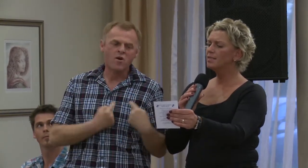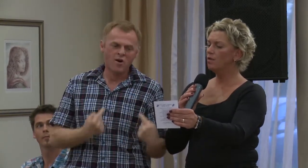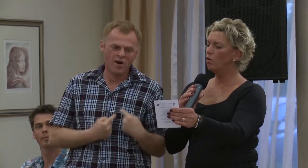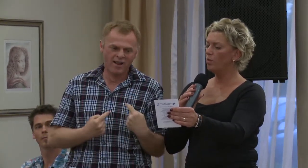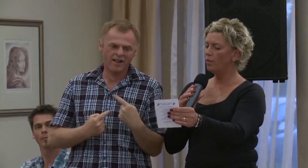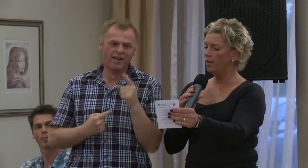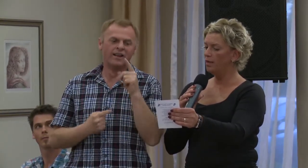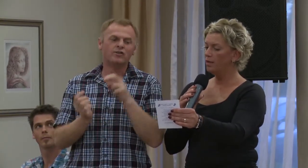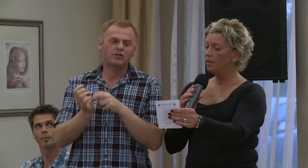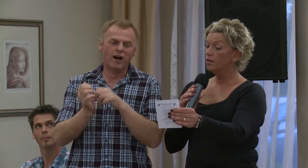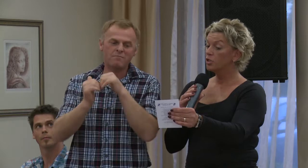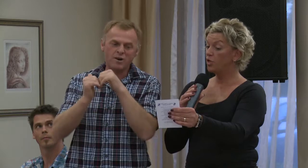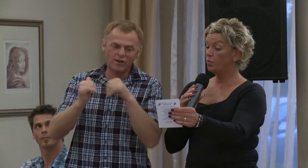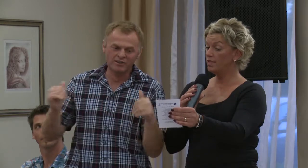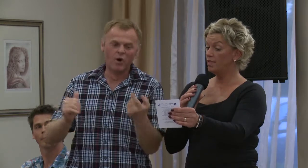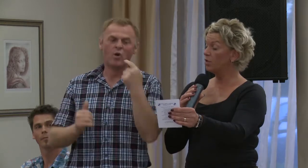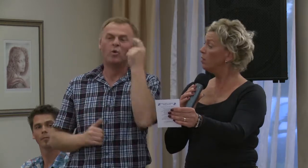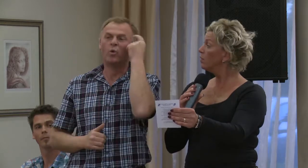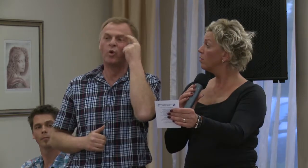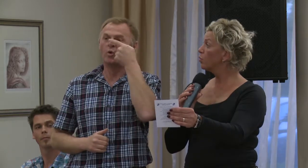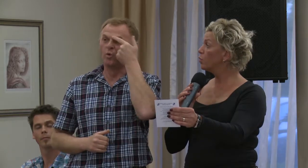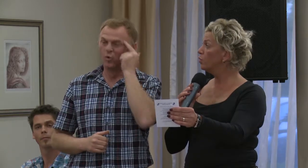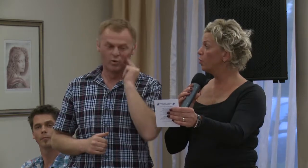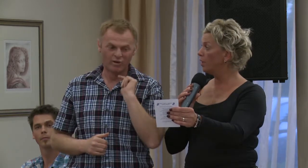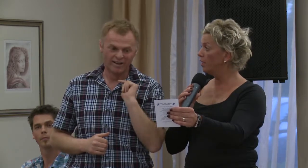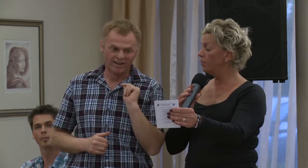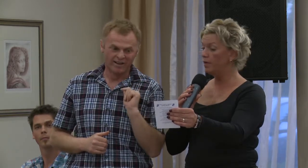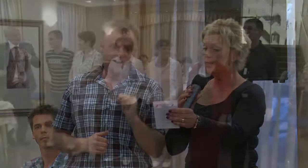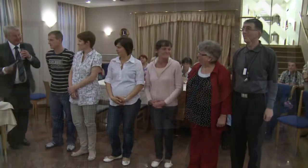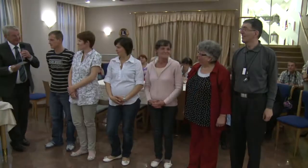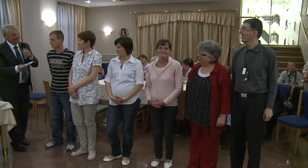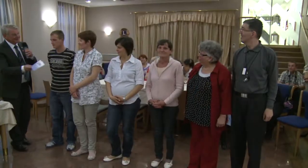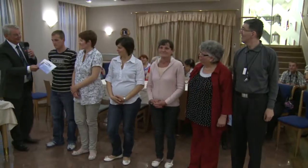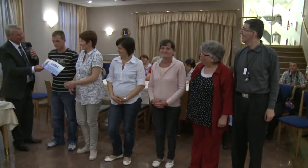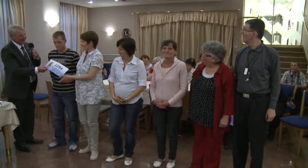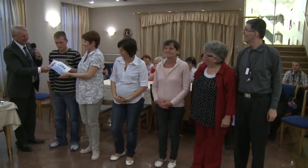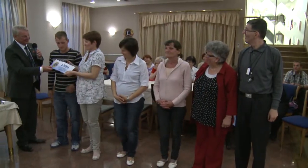posmeh zelo me boli, še posebno od kulturnih ljudi.